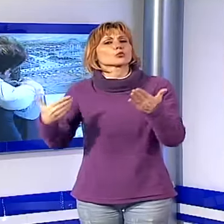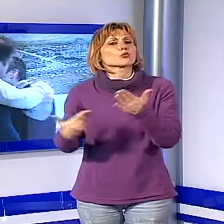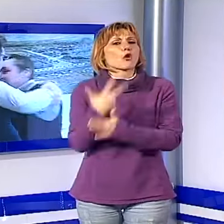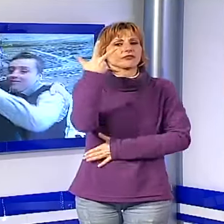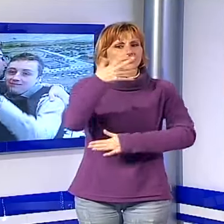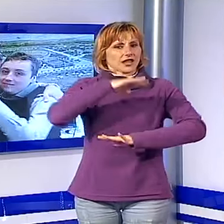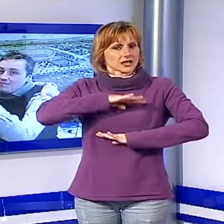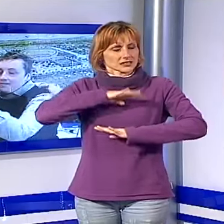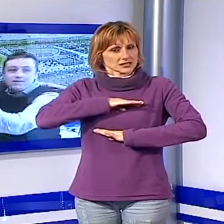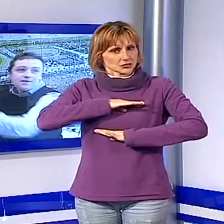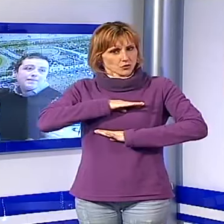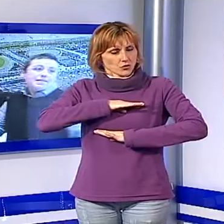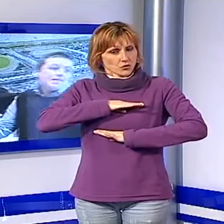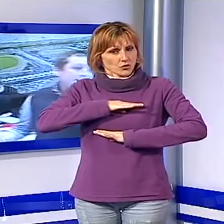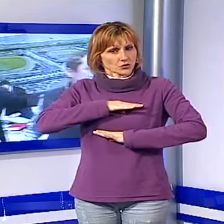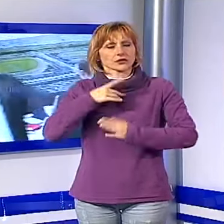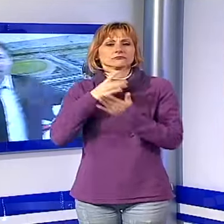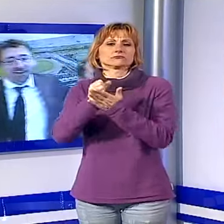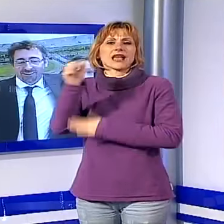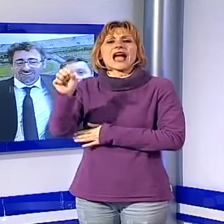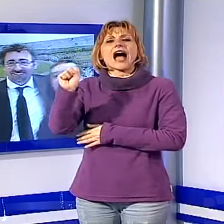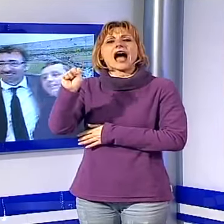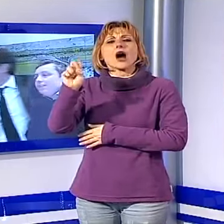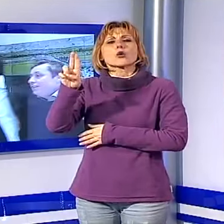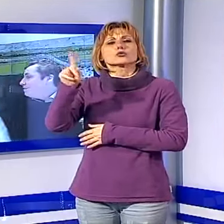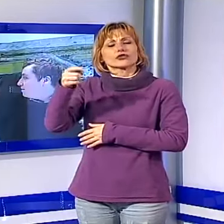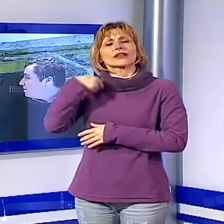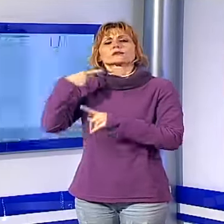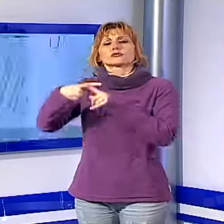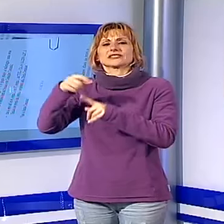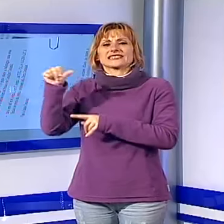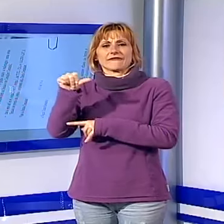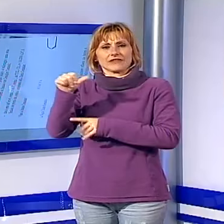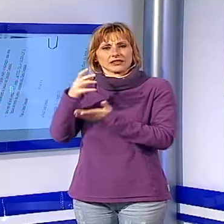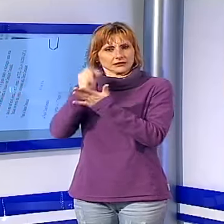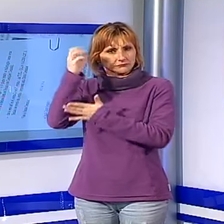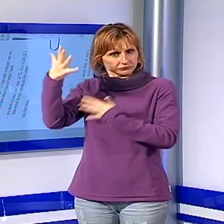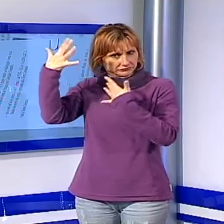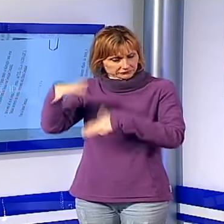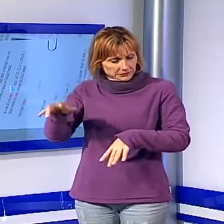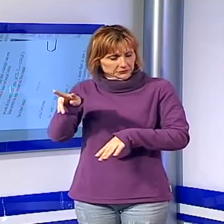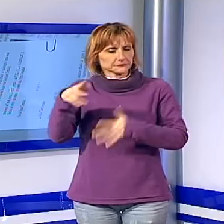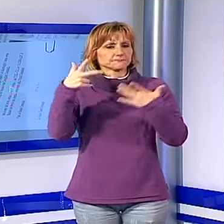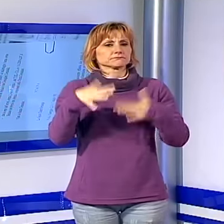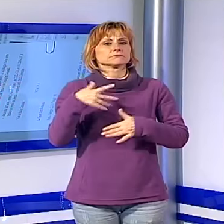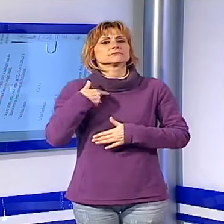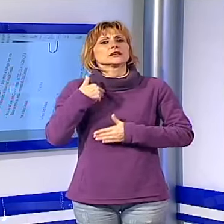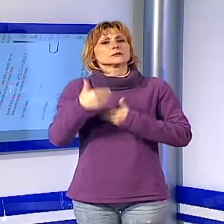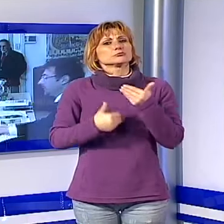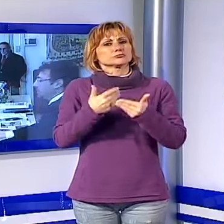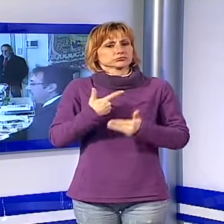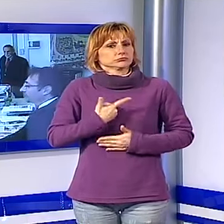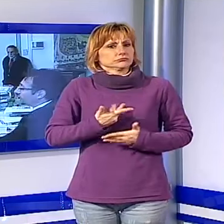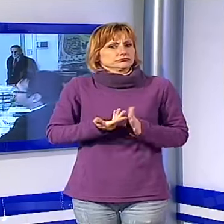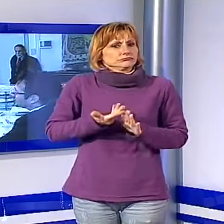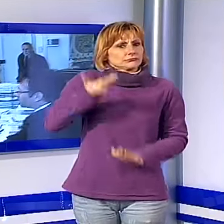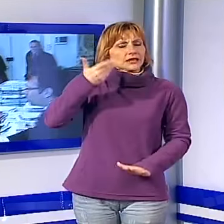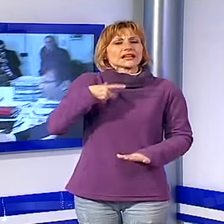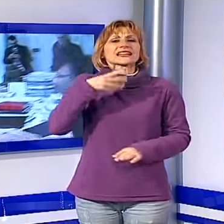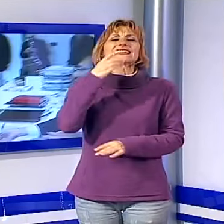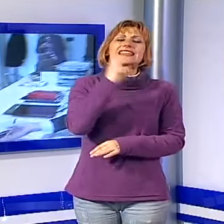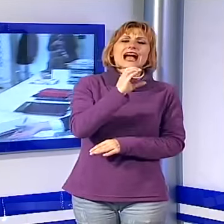siluramento di Gloria Puccetti, Alessandro Auger e Laura Servetti. La promozione più importante è per Chiara Romanini che da presidente